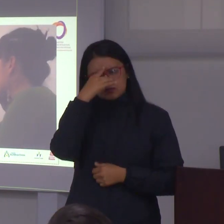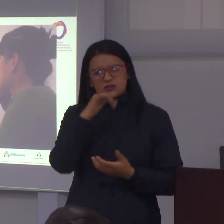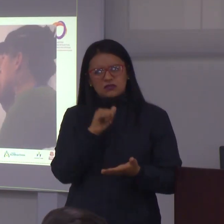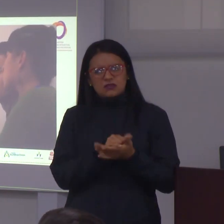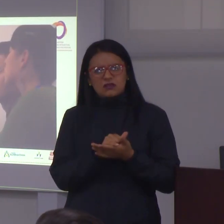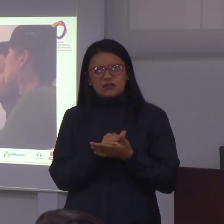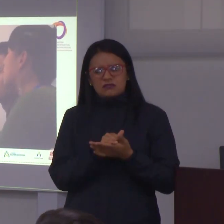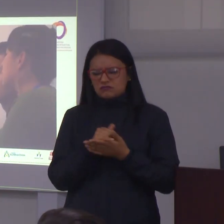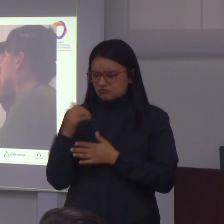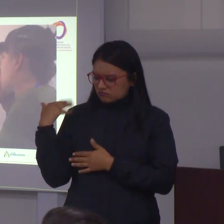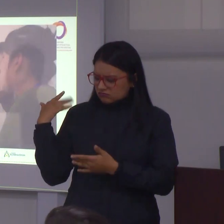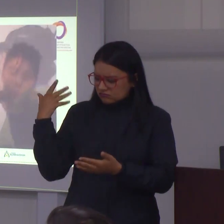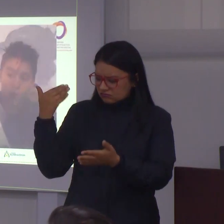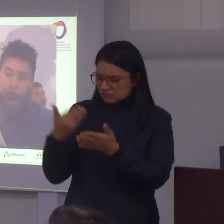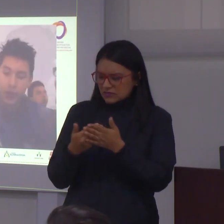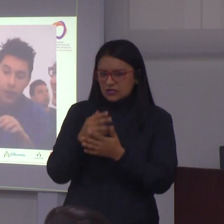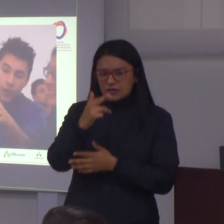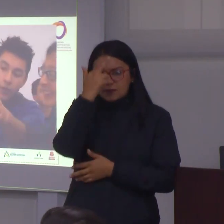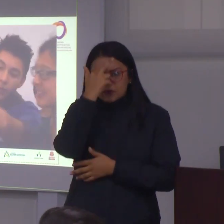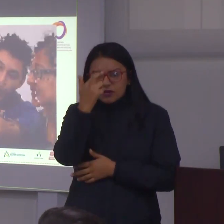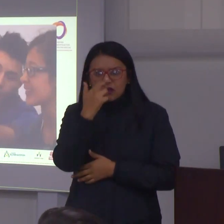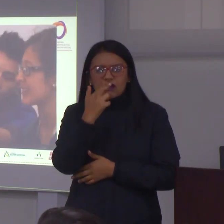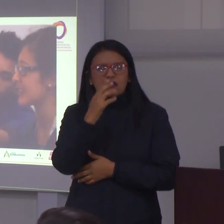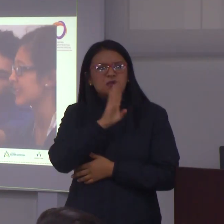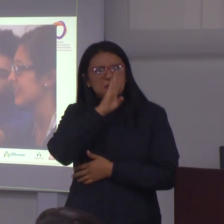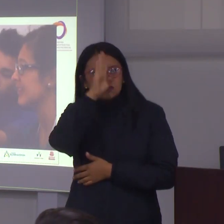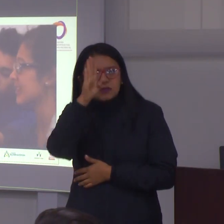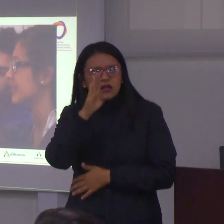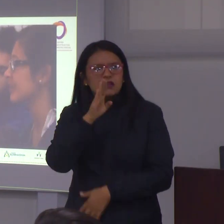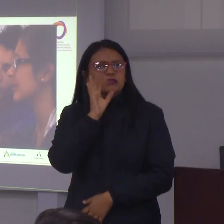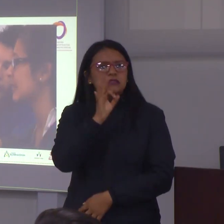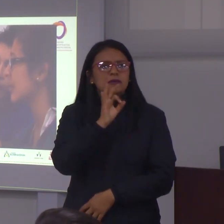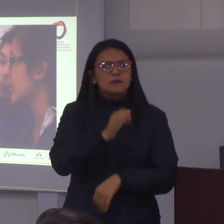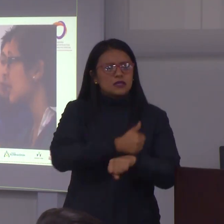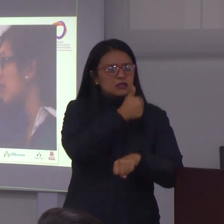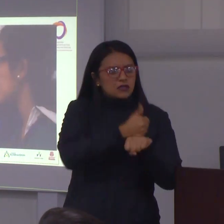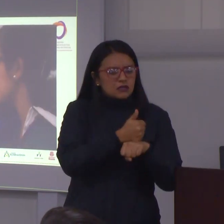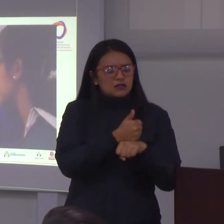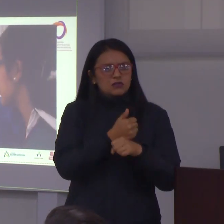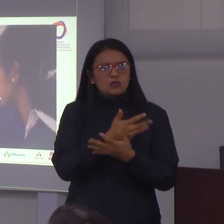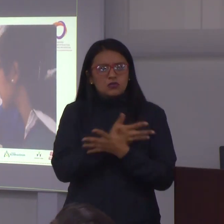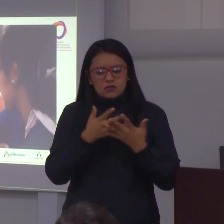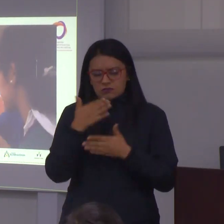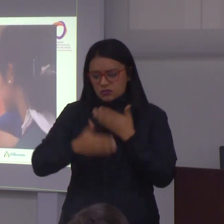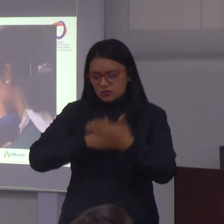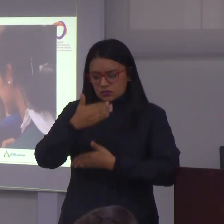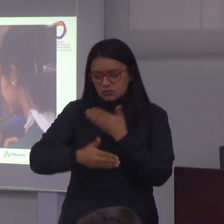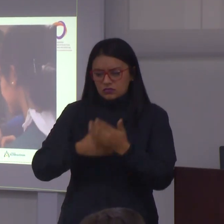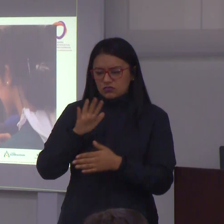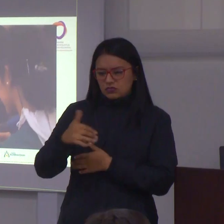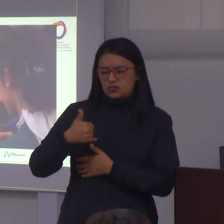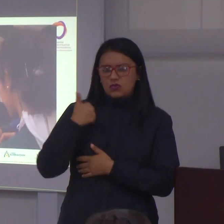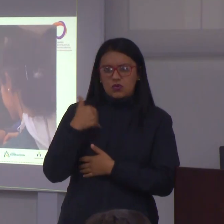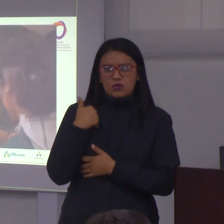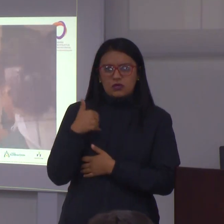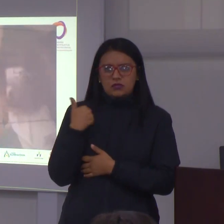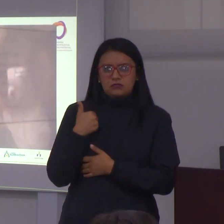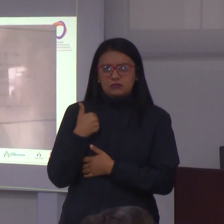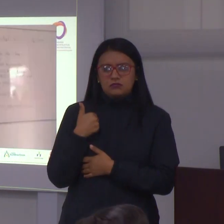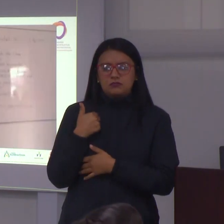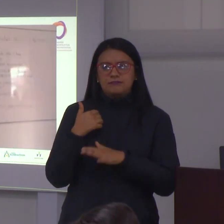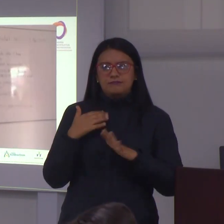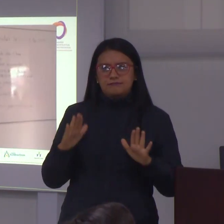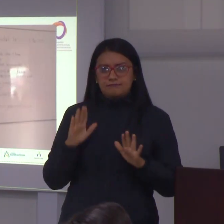que tradicionalmente el profesional está acostumbrado a ser el director, el directriz del proceso del MOE, y lo que se